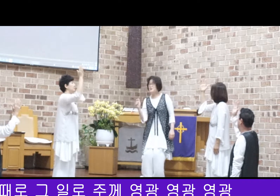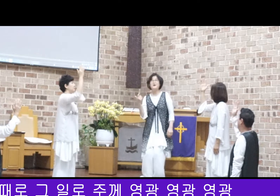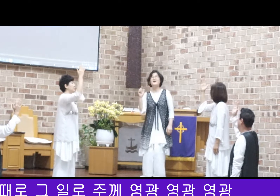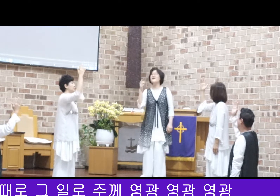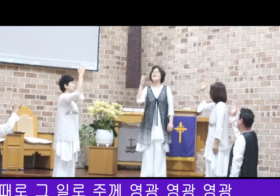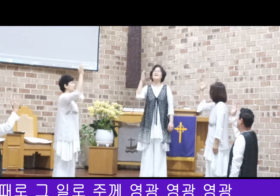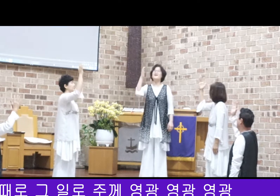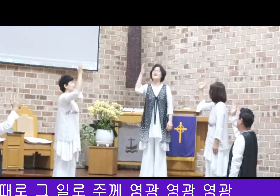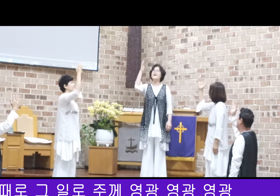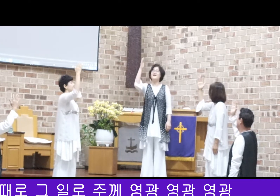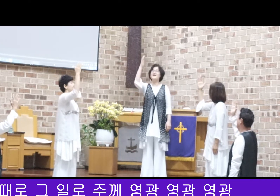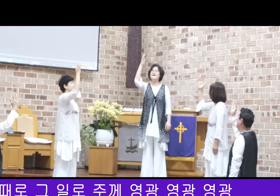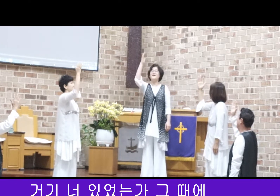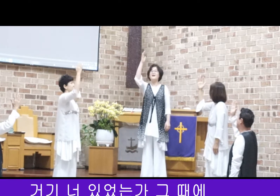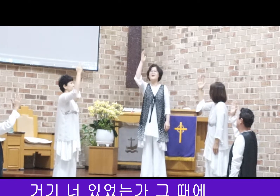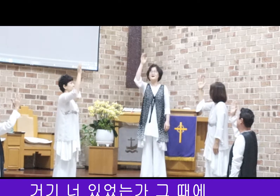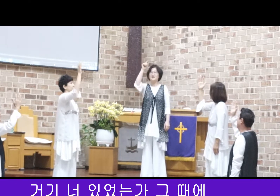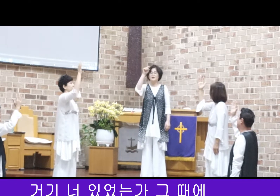거기 너